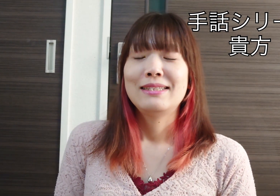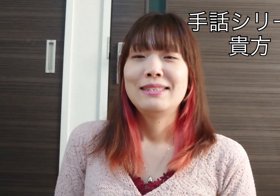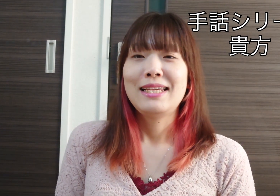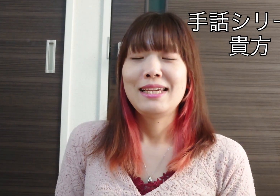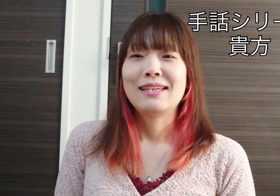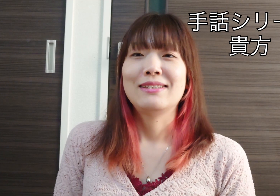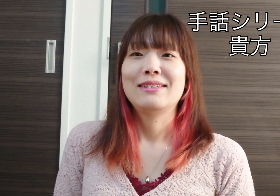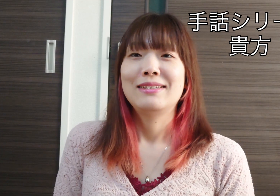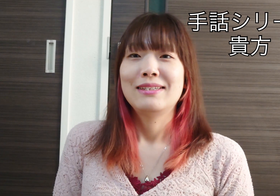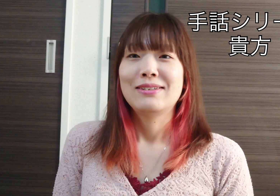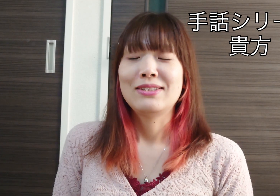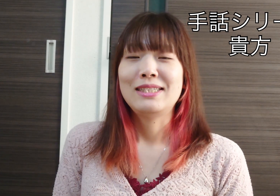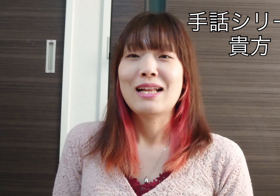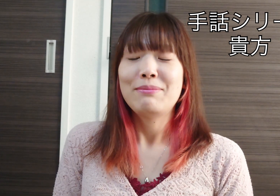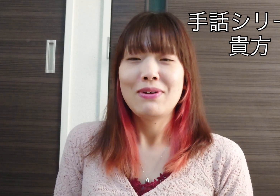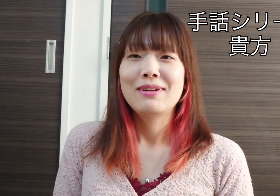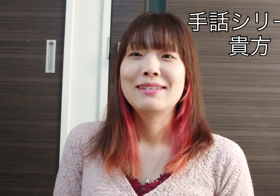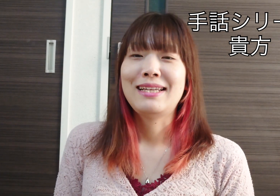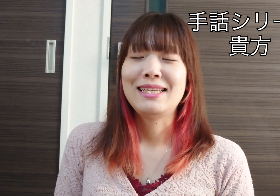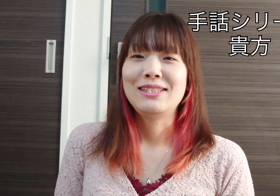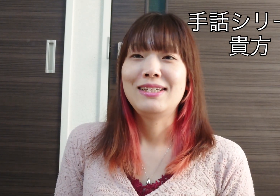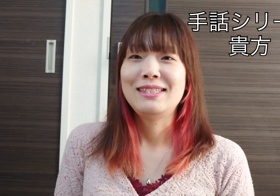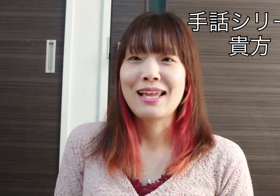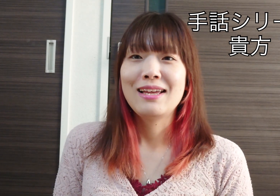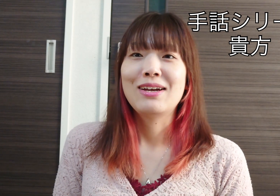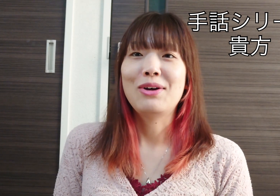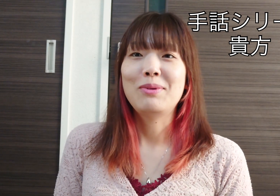ぜひこちらも練習して覚え